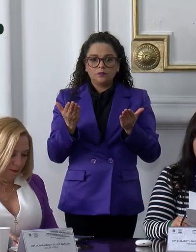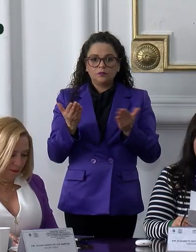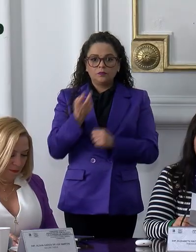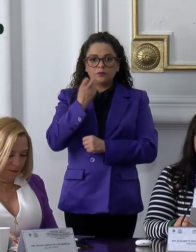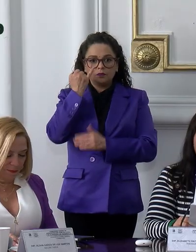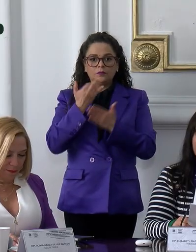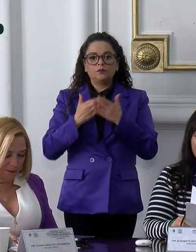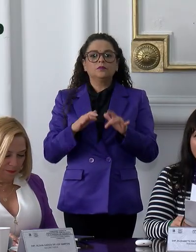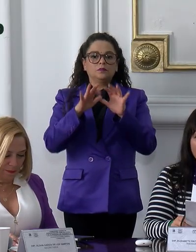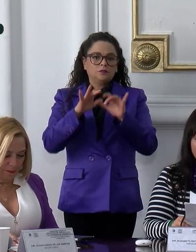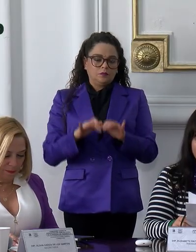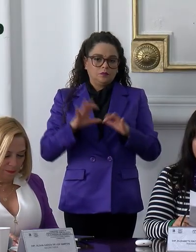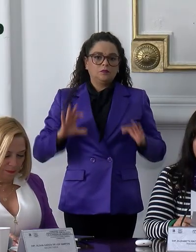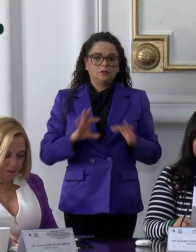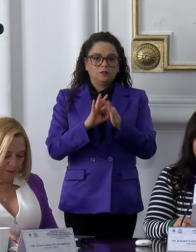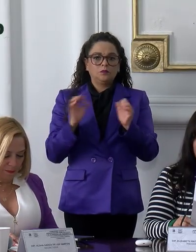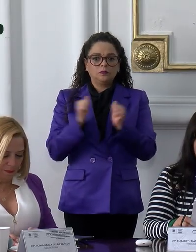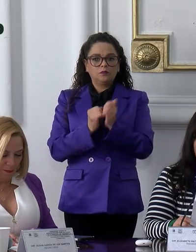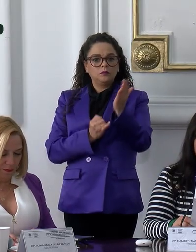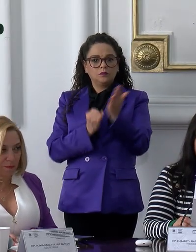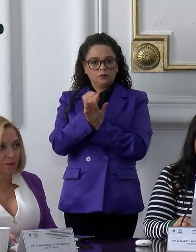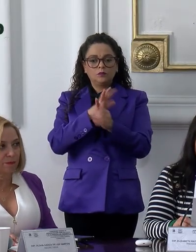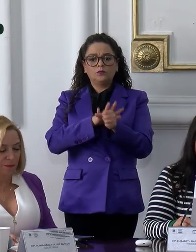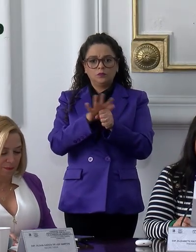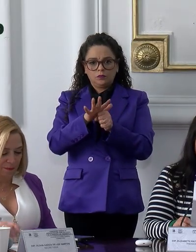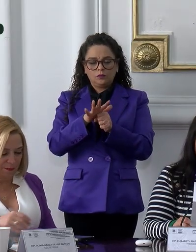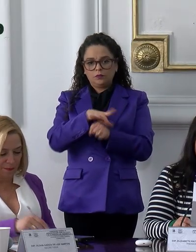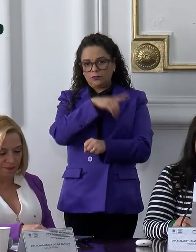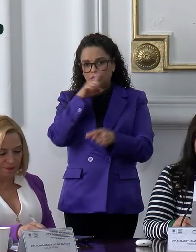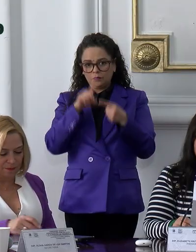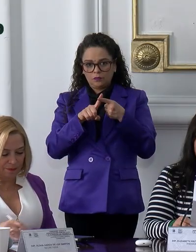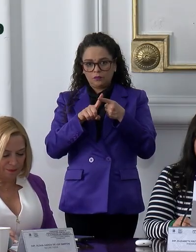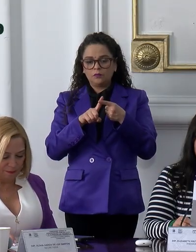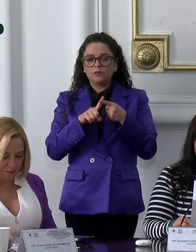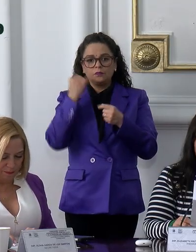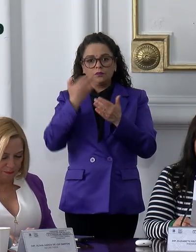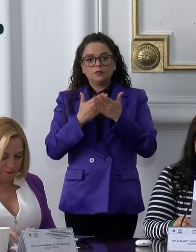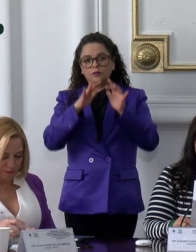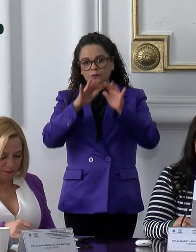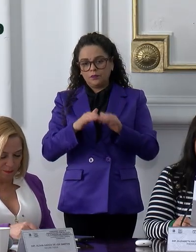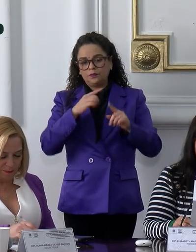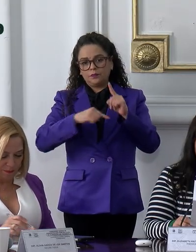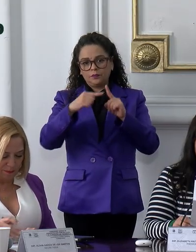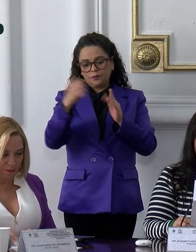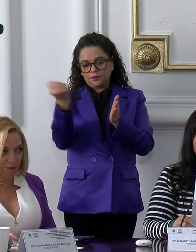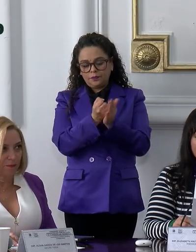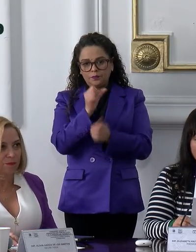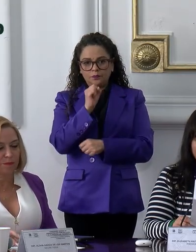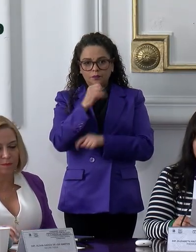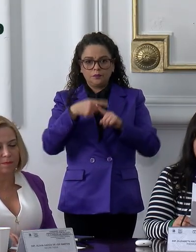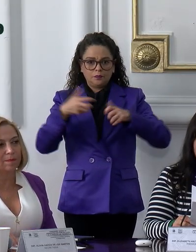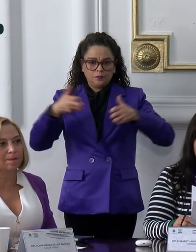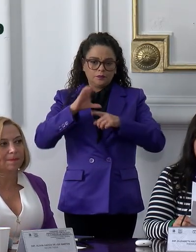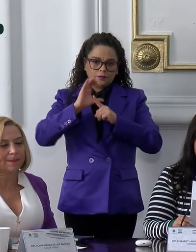presente dictamen de conformidad con los siguientes resolutivos. Primero, se aprueba el dictamen en sentido positivo que presentan las